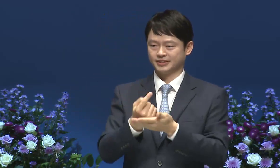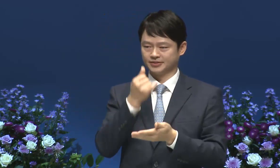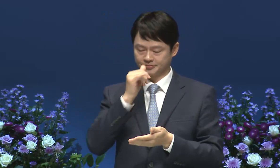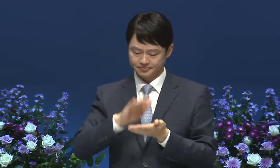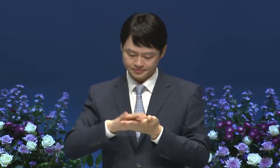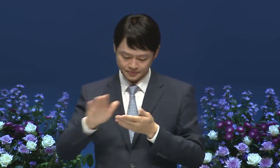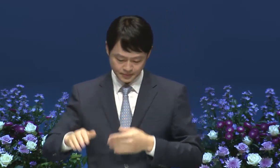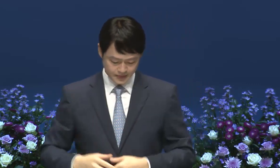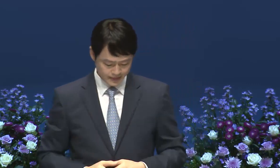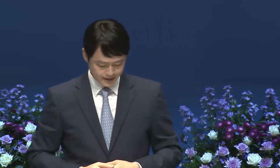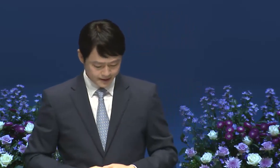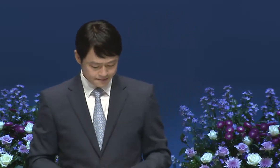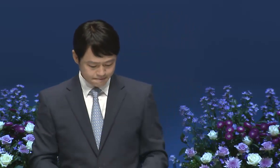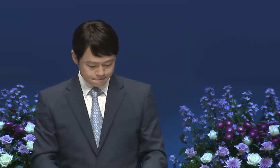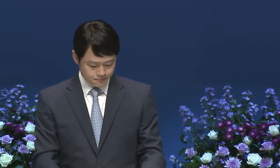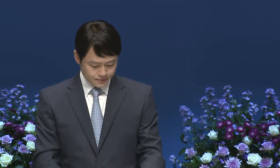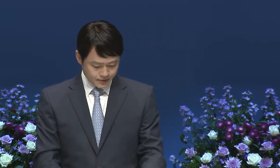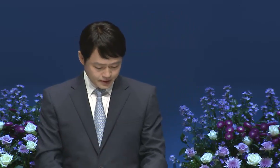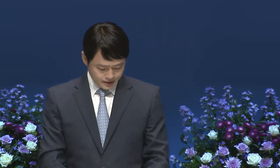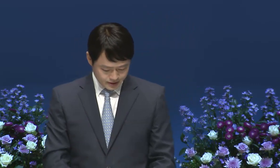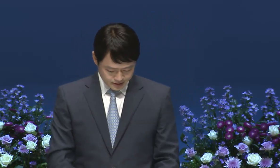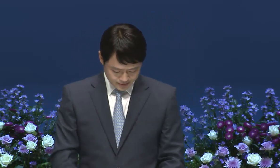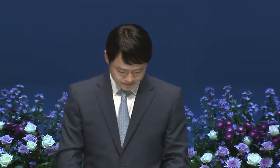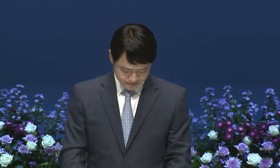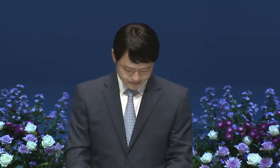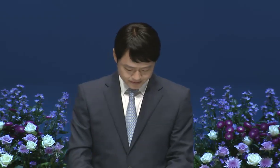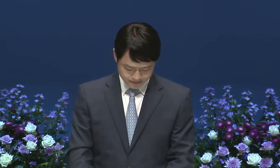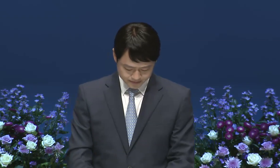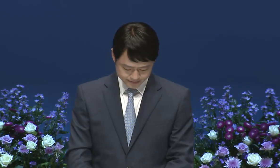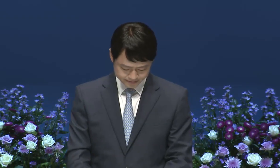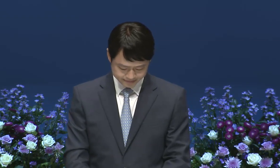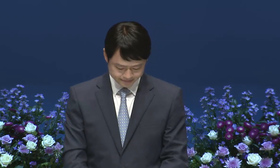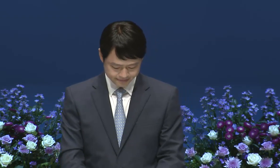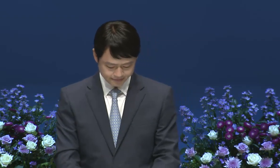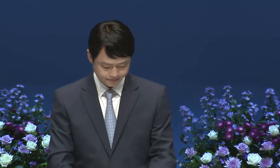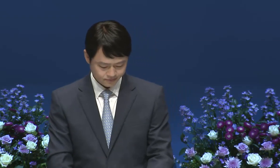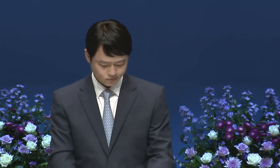농인들을 많이 채용하고 있고 그 사장님의 식구가 지금 현재 훈련에 같이 참석해 있습니다.